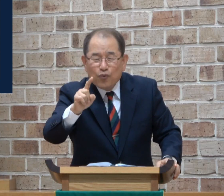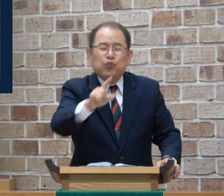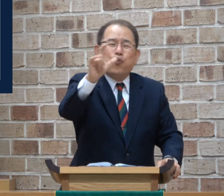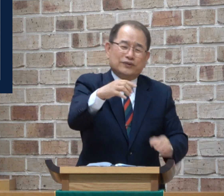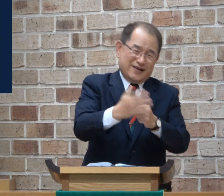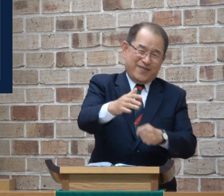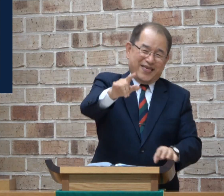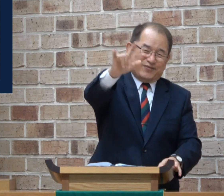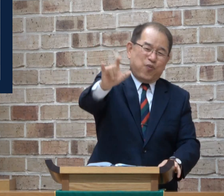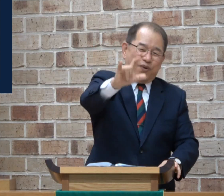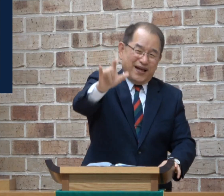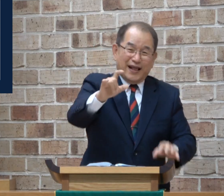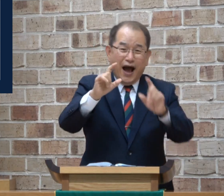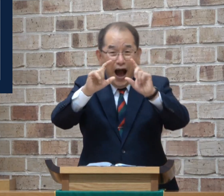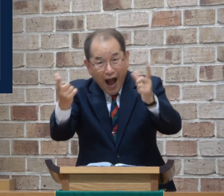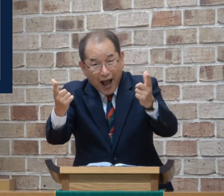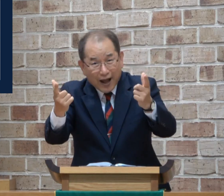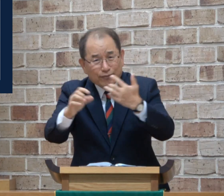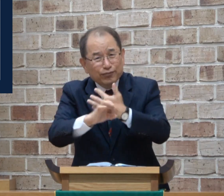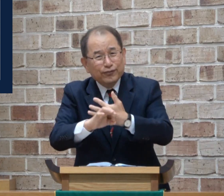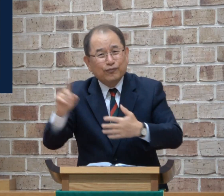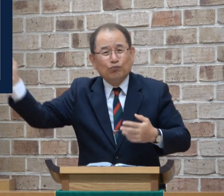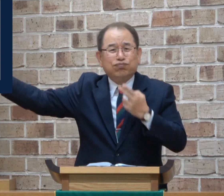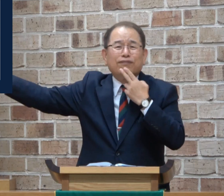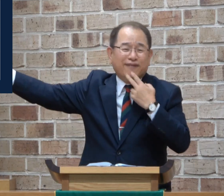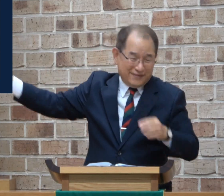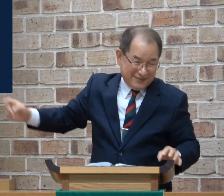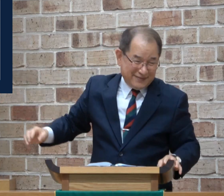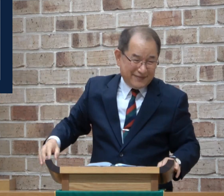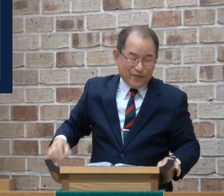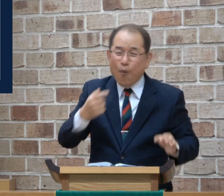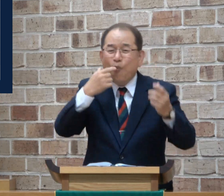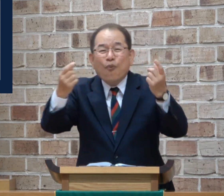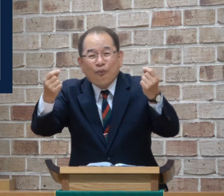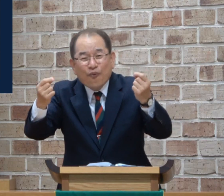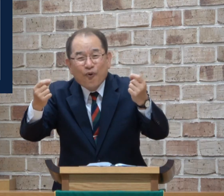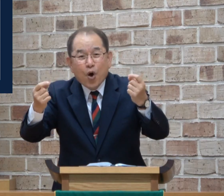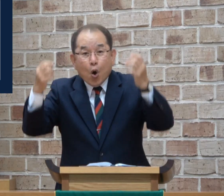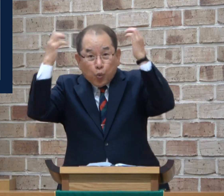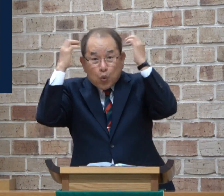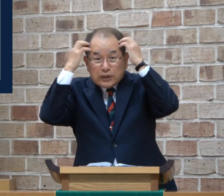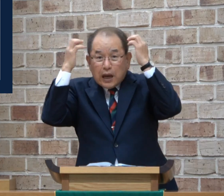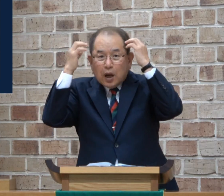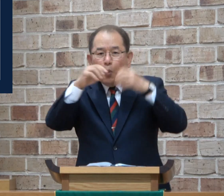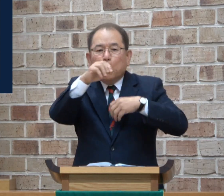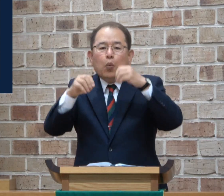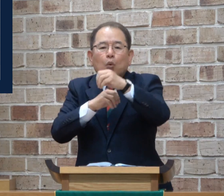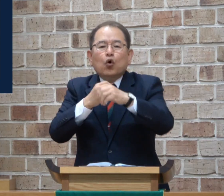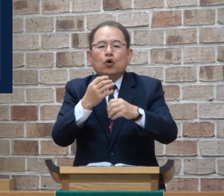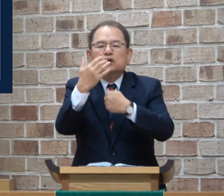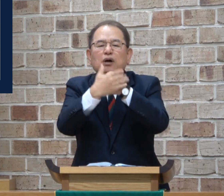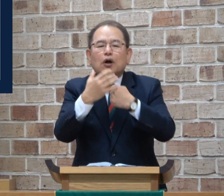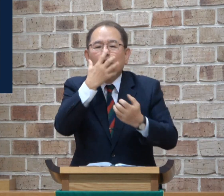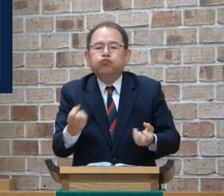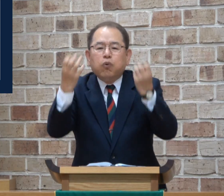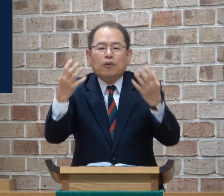코로나가 아니었다면 이렇게 영상으로 올리는 일은 없었습니다. 그것이 고난이었지만 우리가